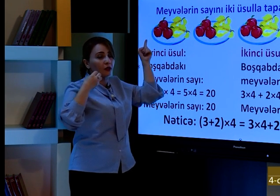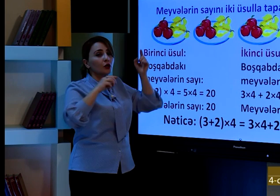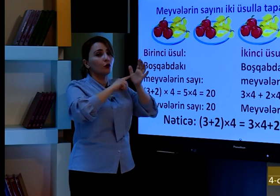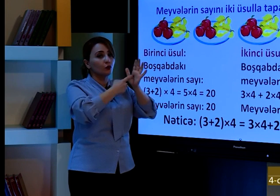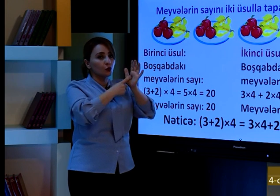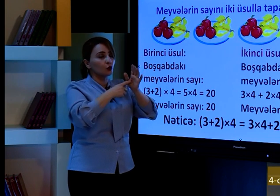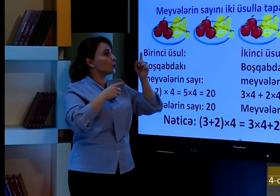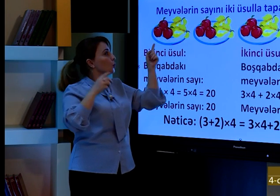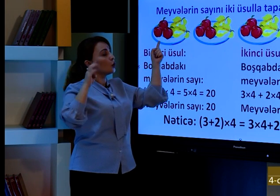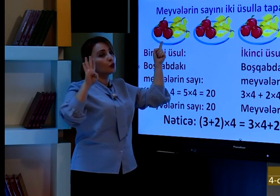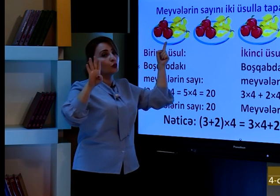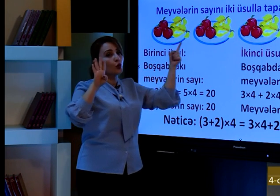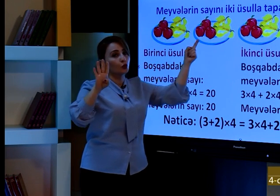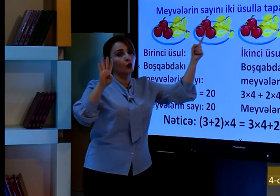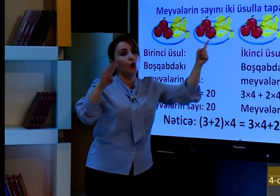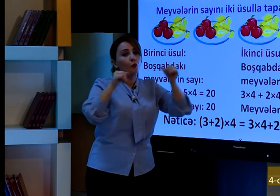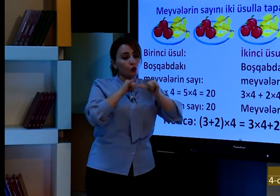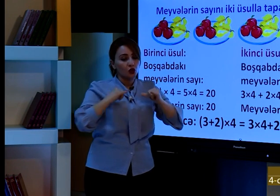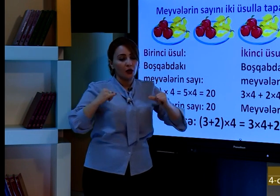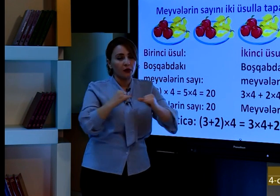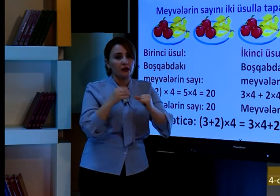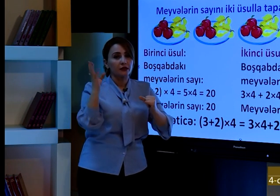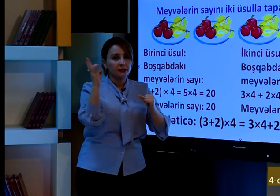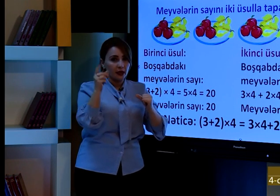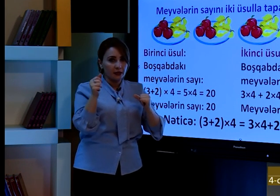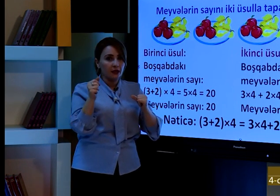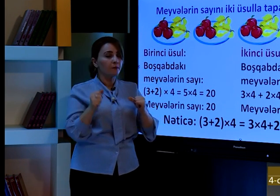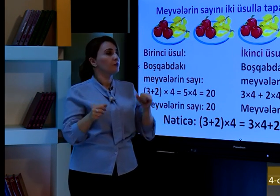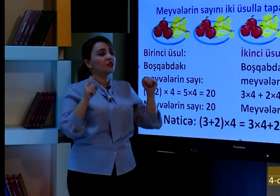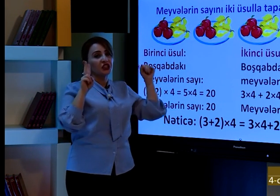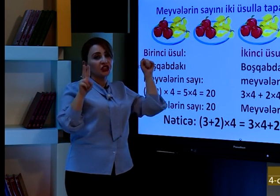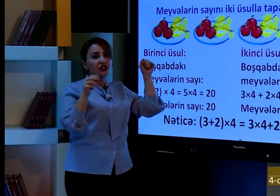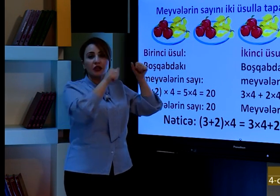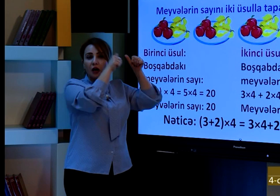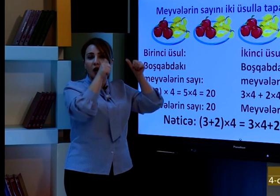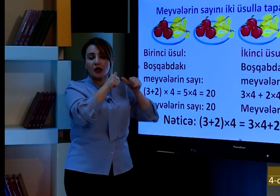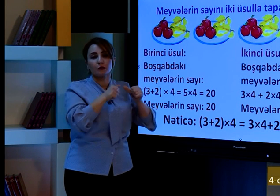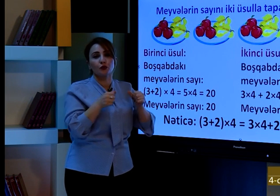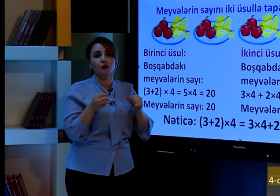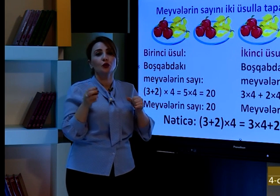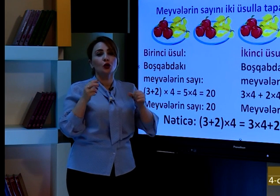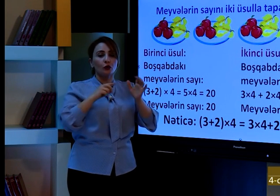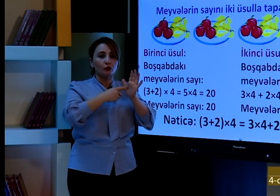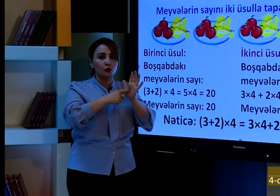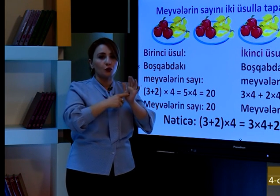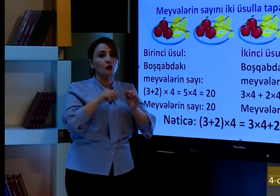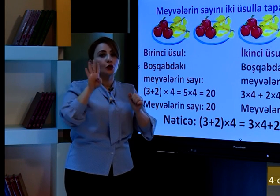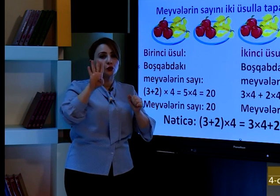almanı vururuq 4 boş qabların sayına 2 armudu vururuq